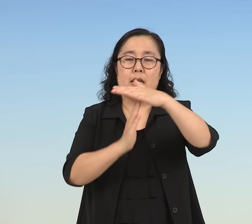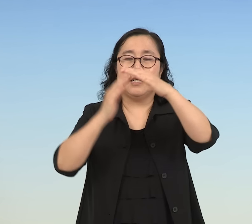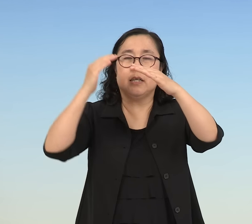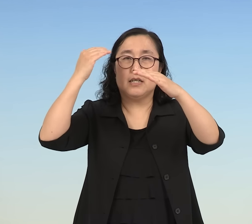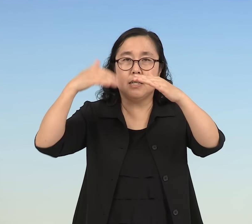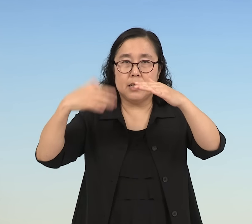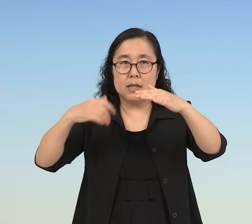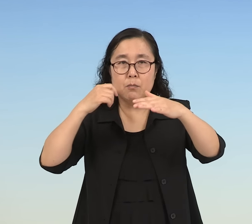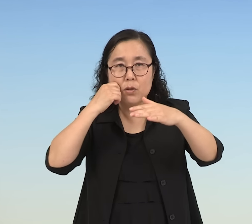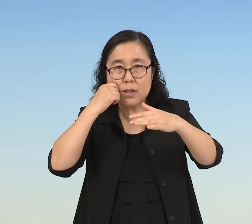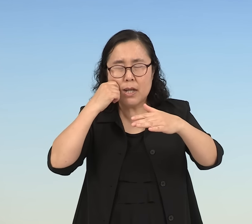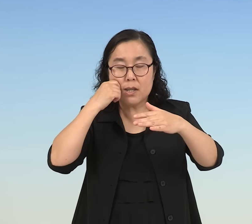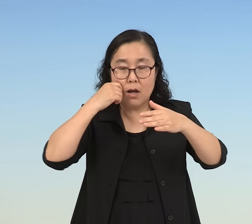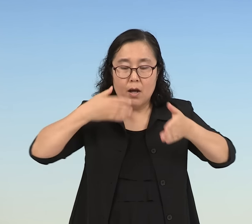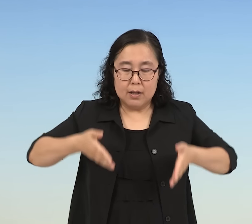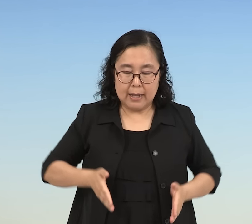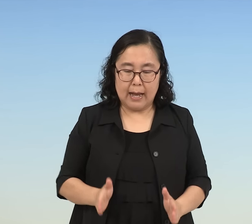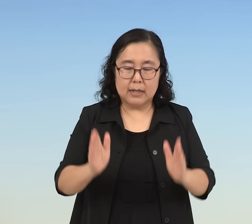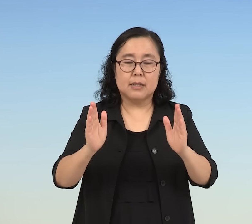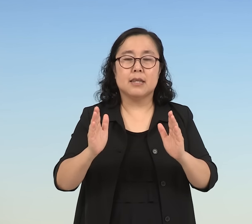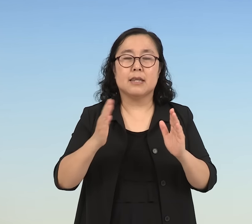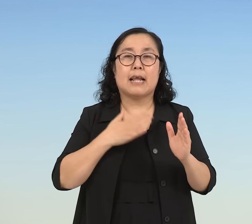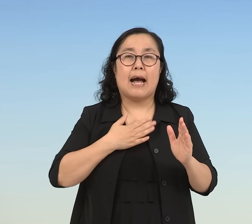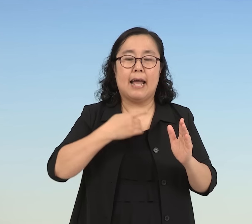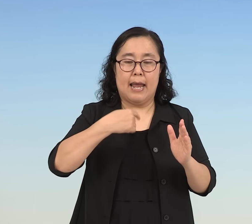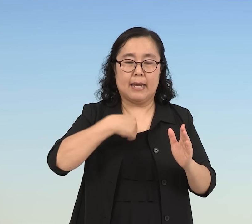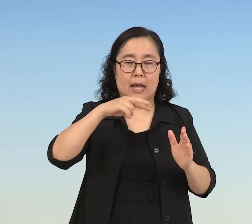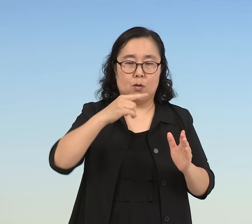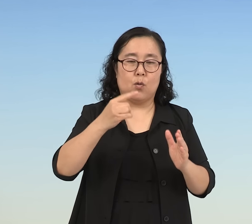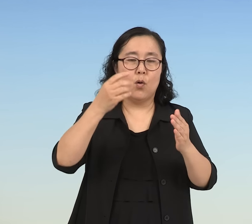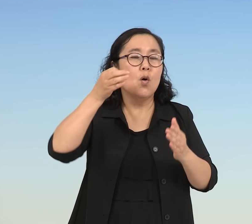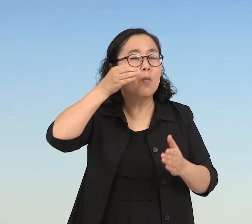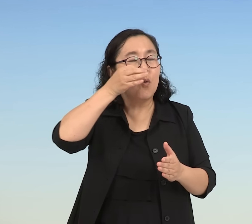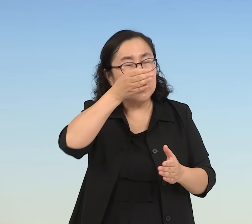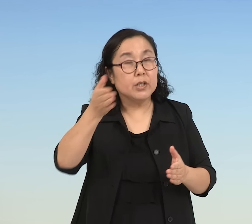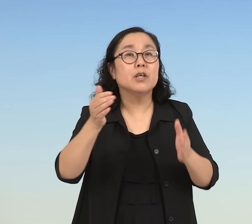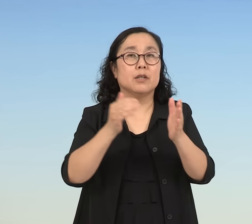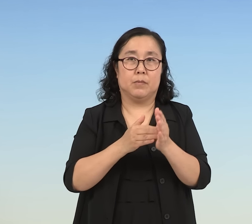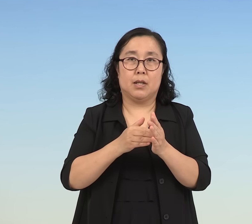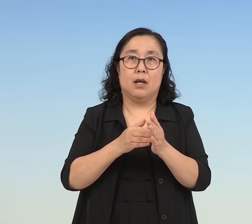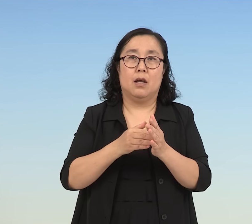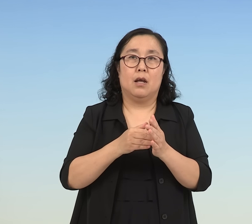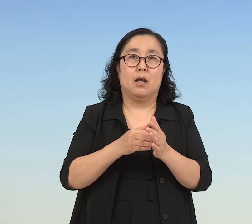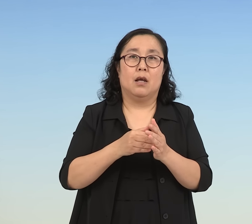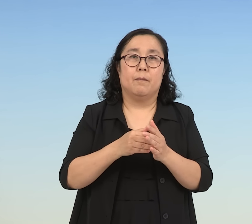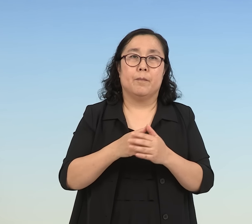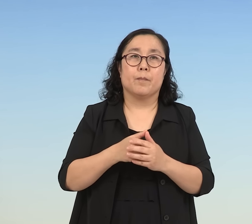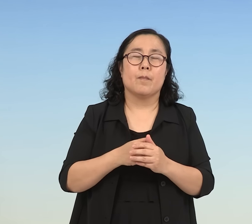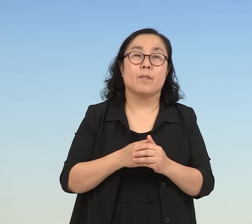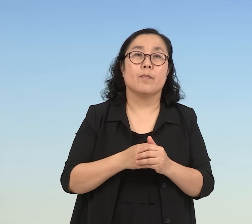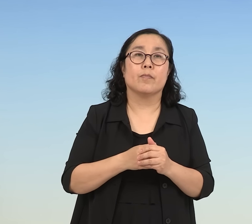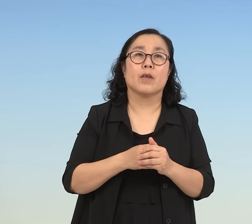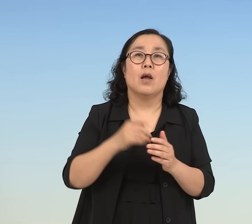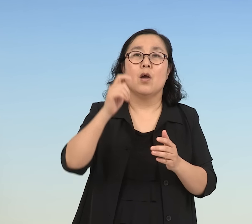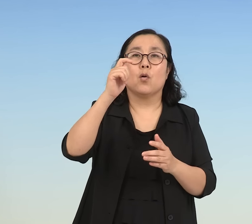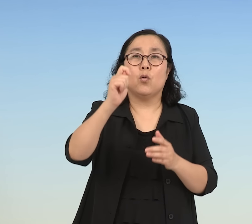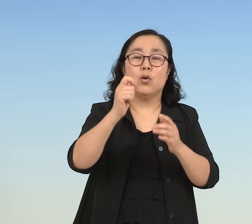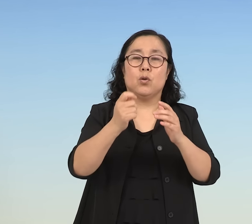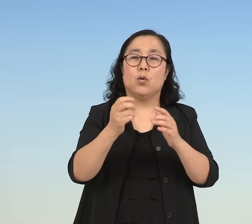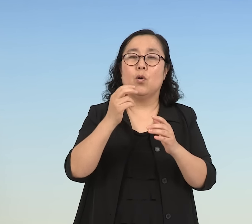같은 내게도 보이셨느니라. 이 글을 쓸 당시로 바울은요 저 같은 동네교회 목사가 아니에요.